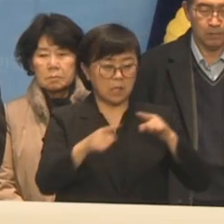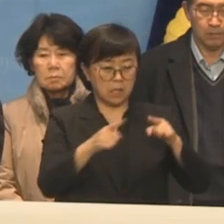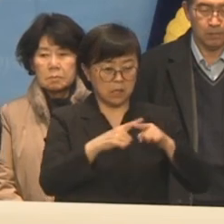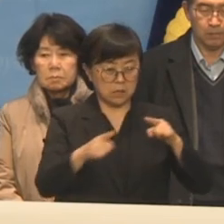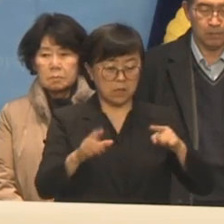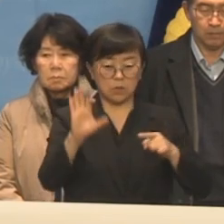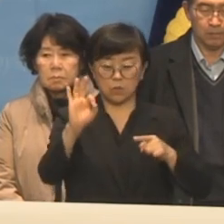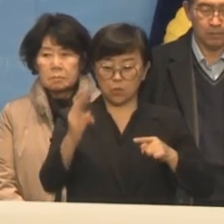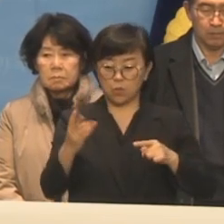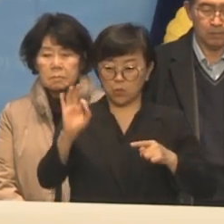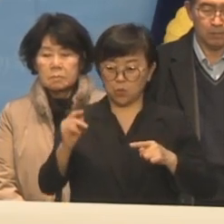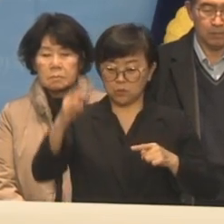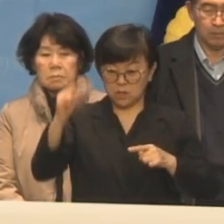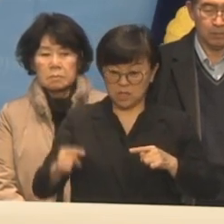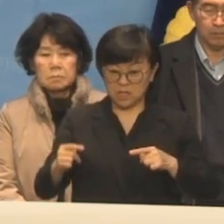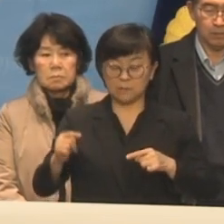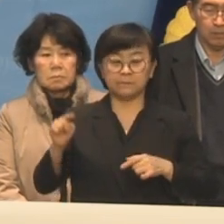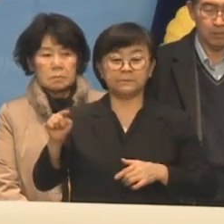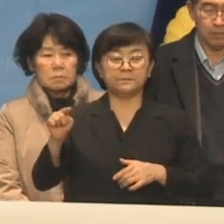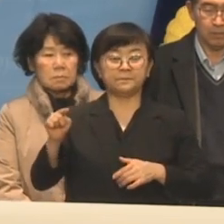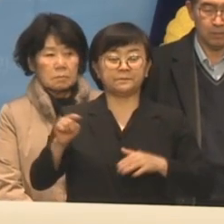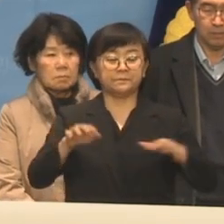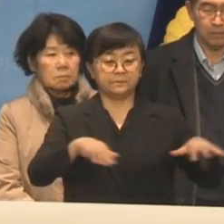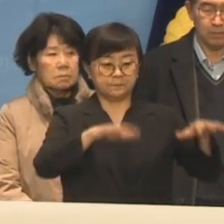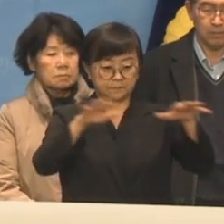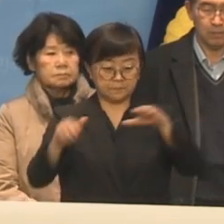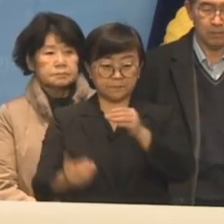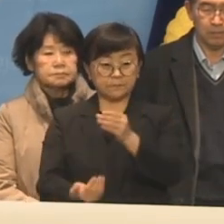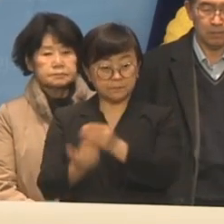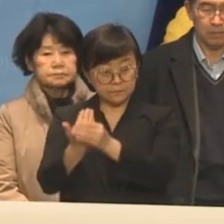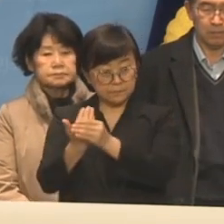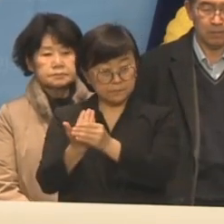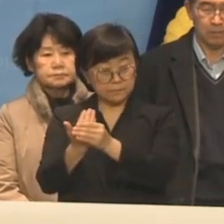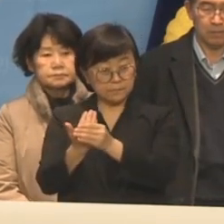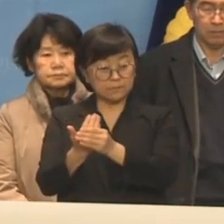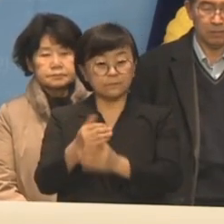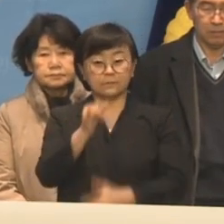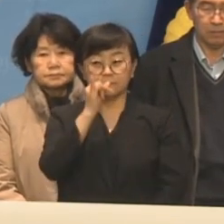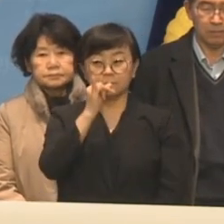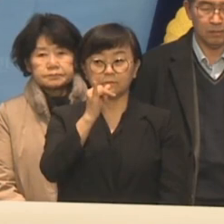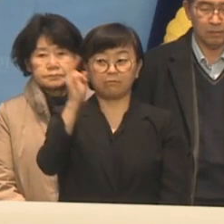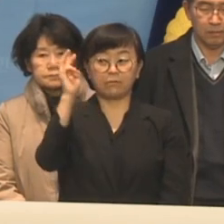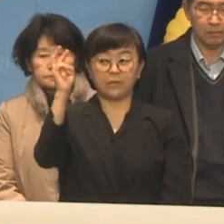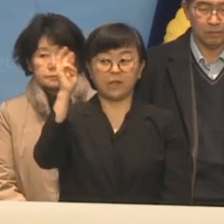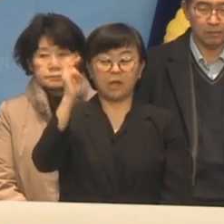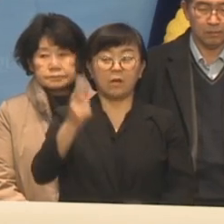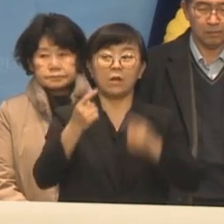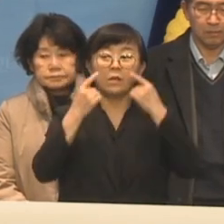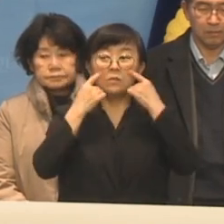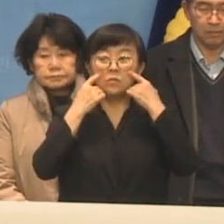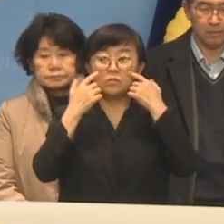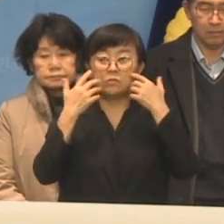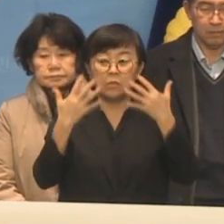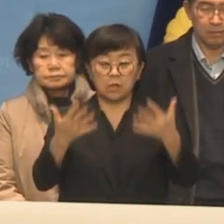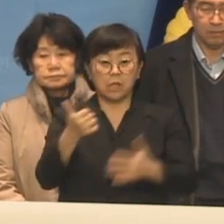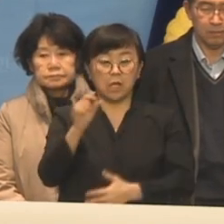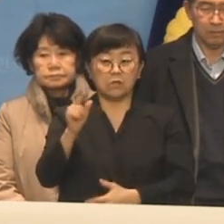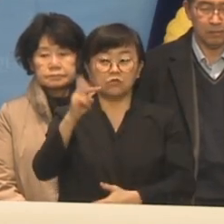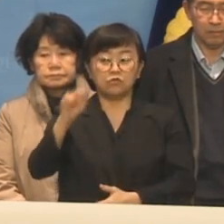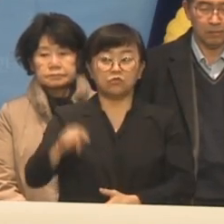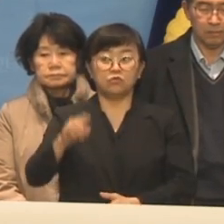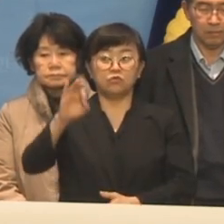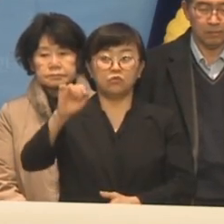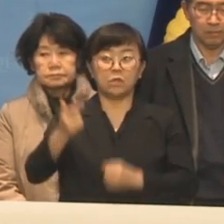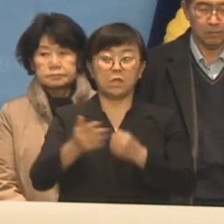요오도 131들이 바다에서 이제 나오는 그러한 부분들도 있는 걸로 봐서 분명히 한수원에서 엄청난